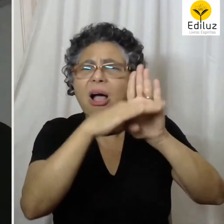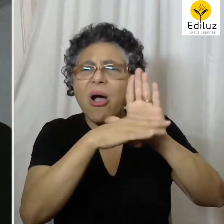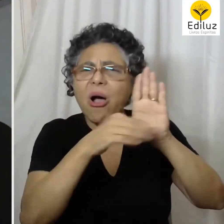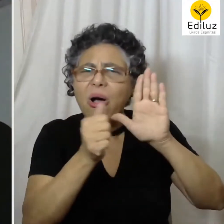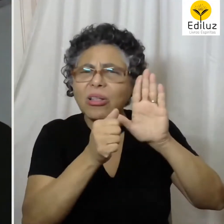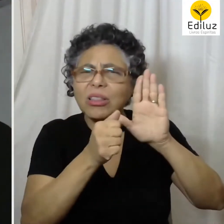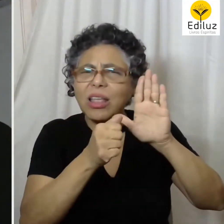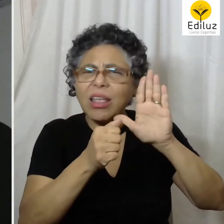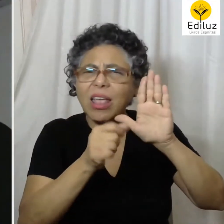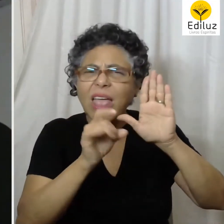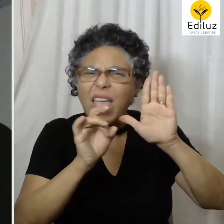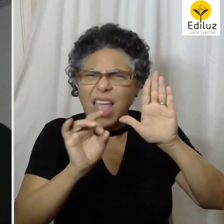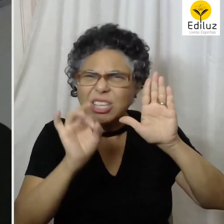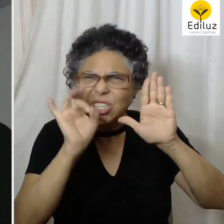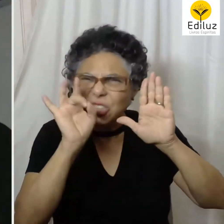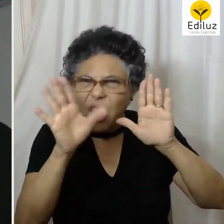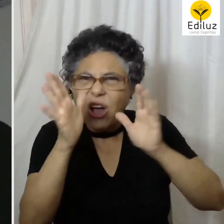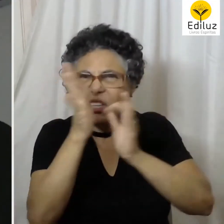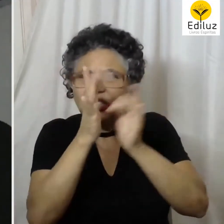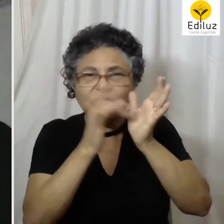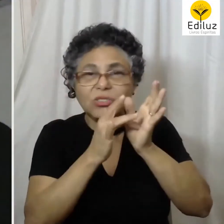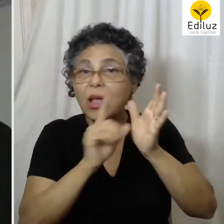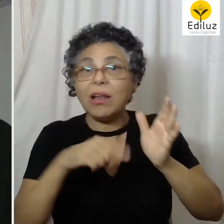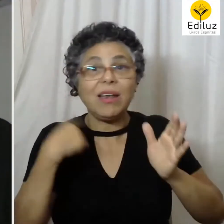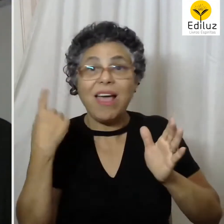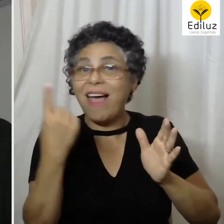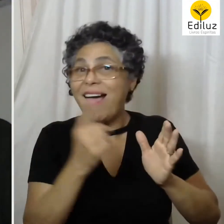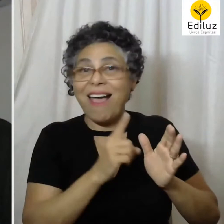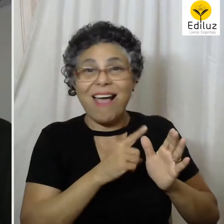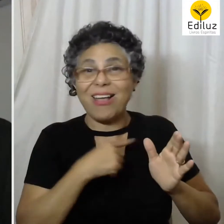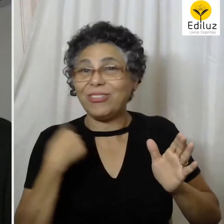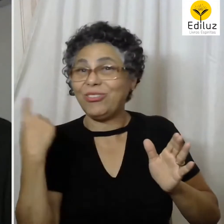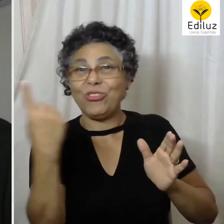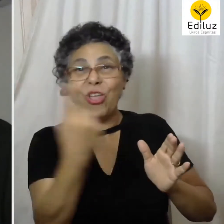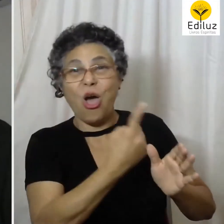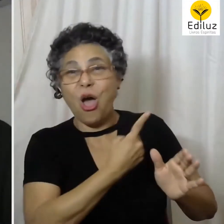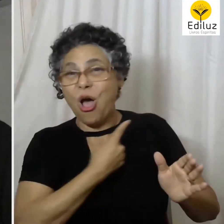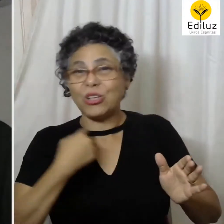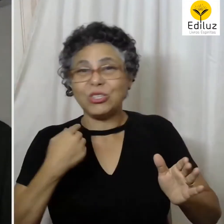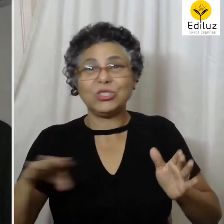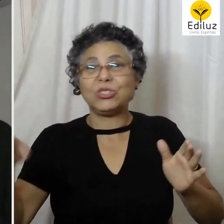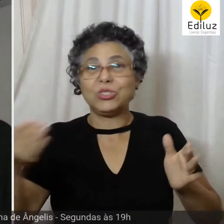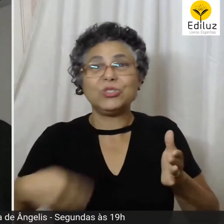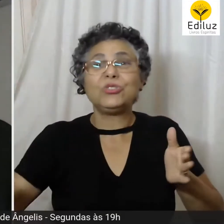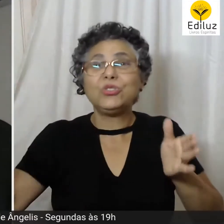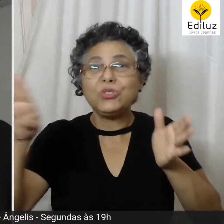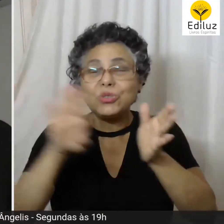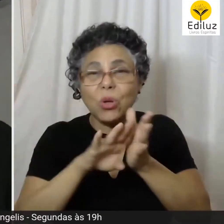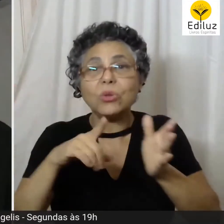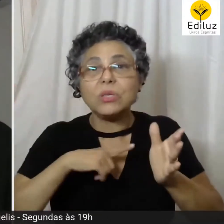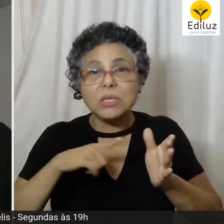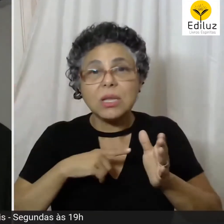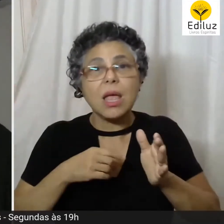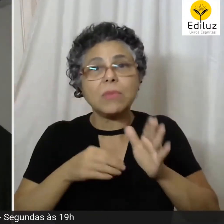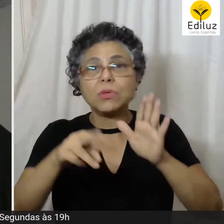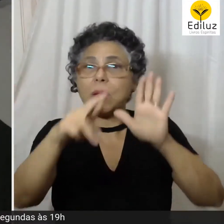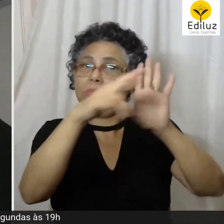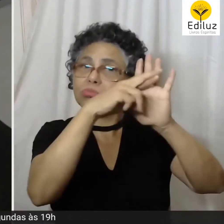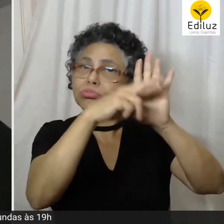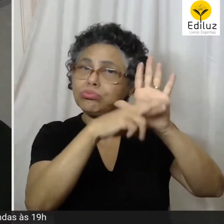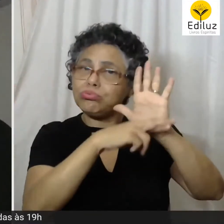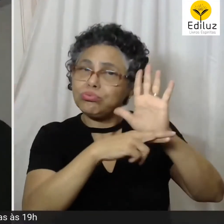de Jesus, é de todos nós espíritos. Nós estamos aqui com uma outra ordem, com uma ordem própria, com